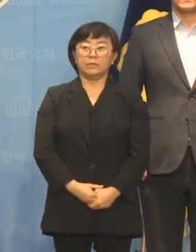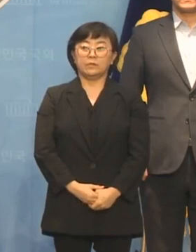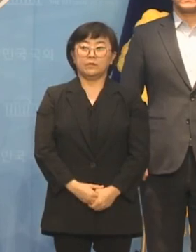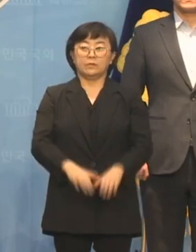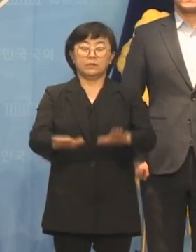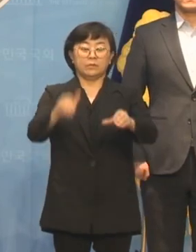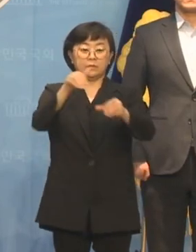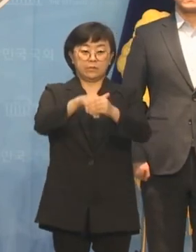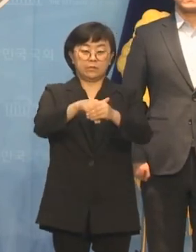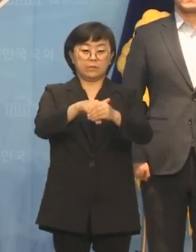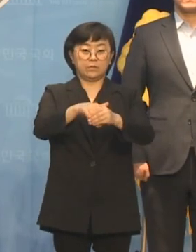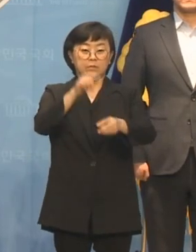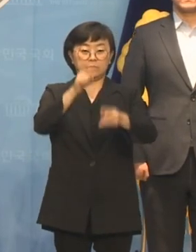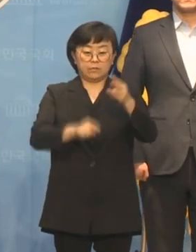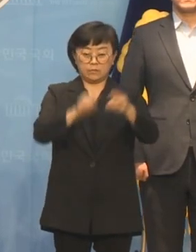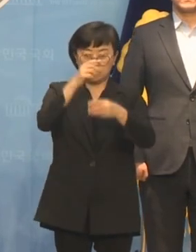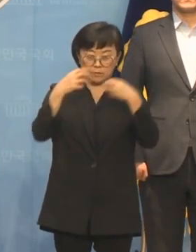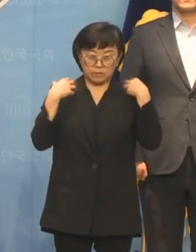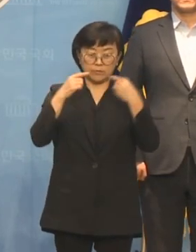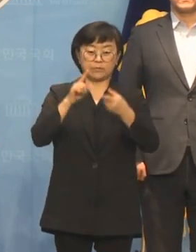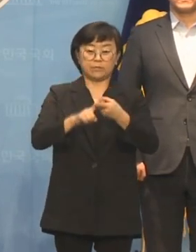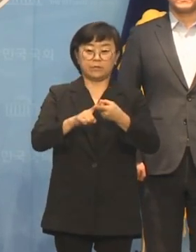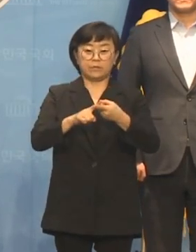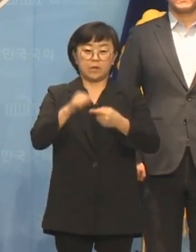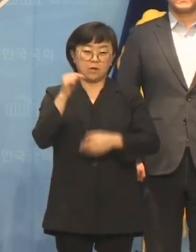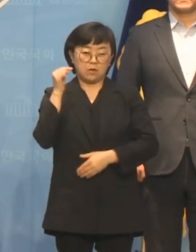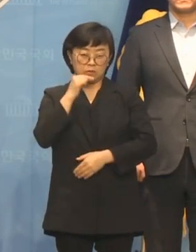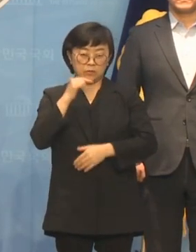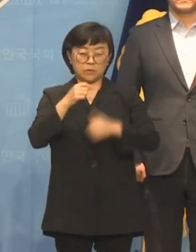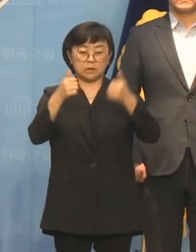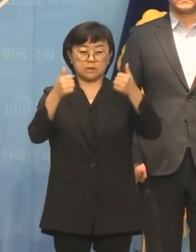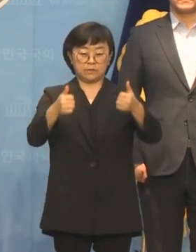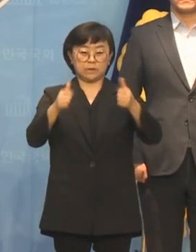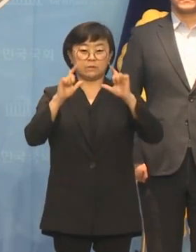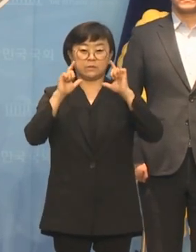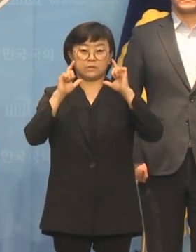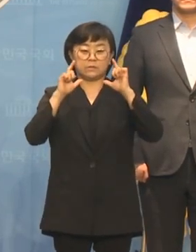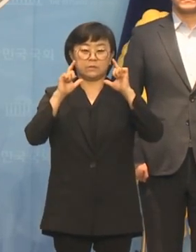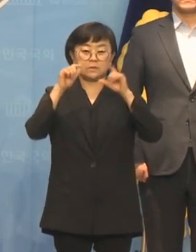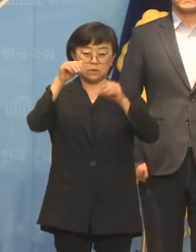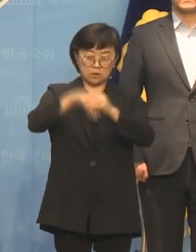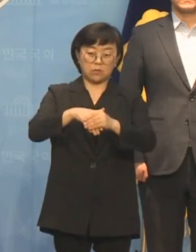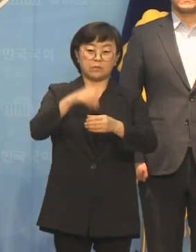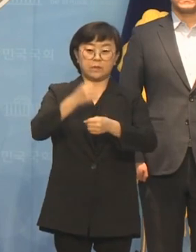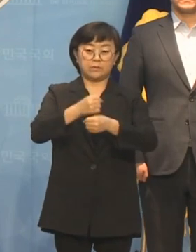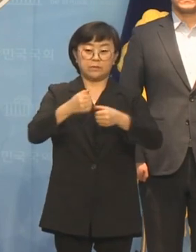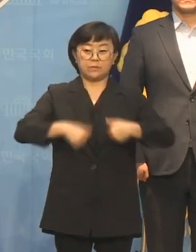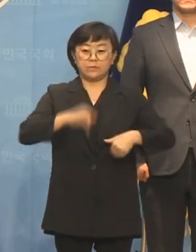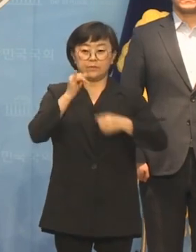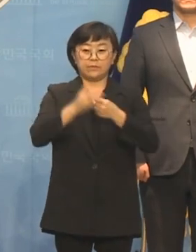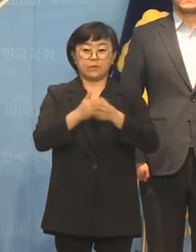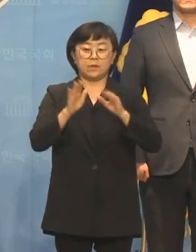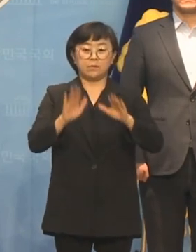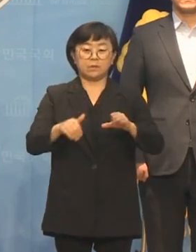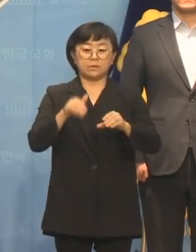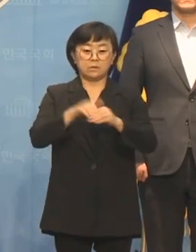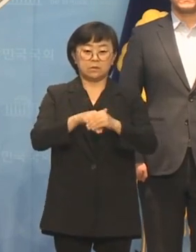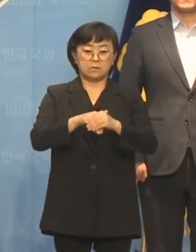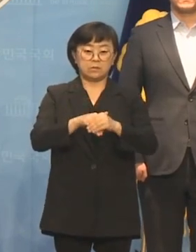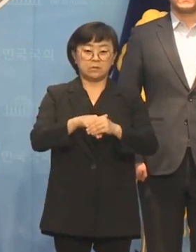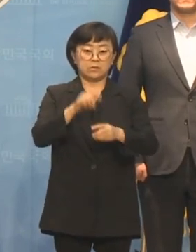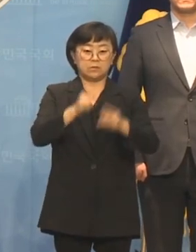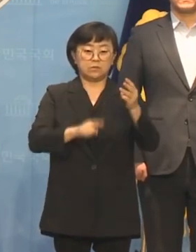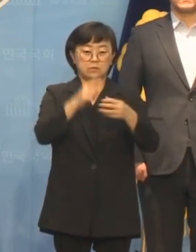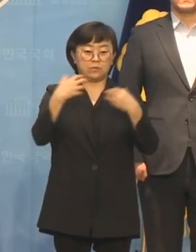이번 총선을 윤석열 정부에 대한 엄중한 심판선거로 만들어야 합니다. 이번 총선으로